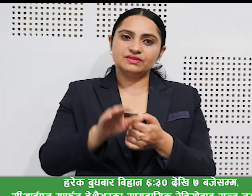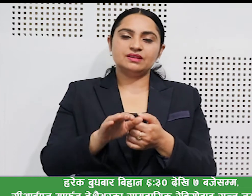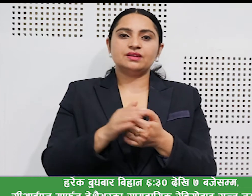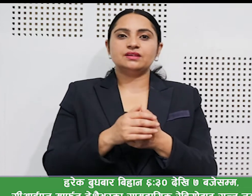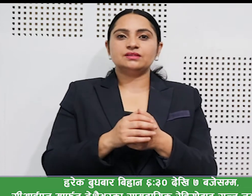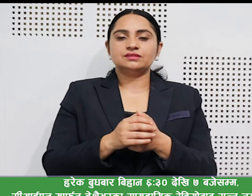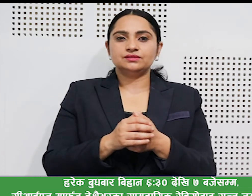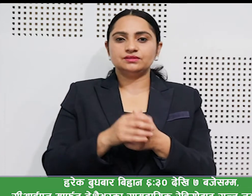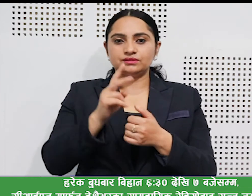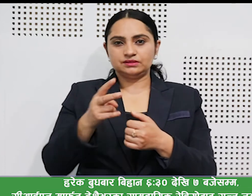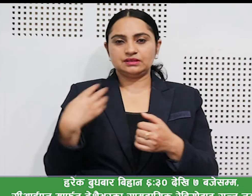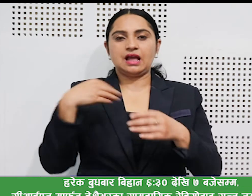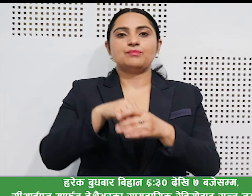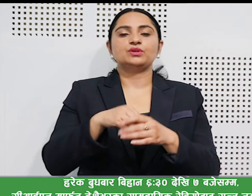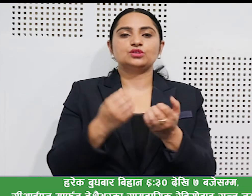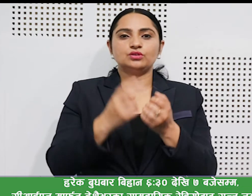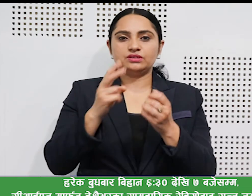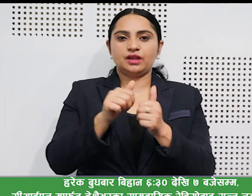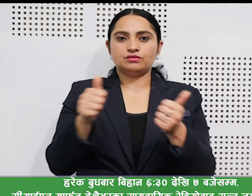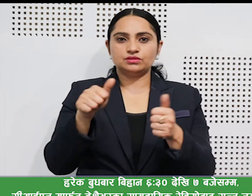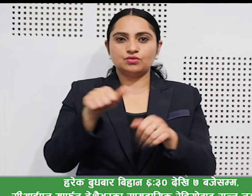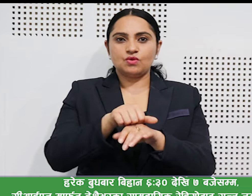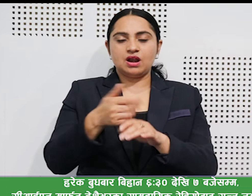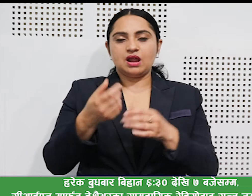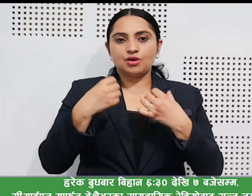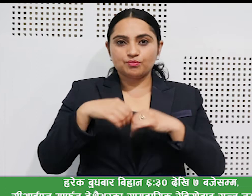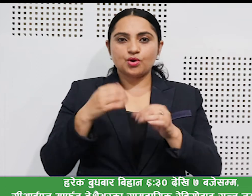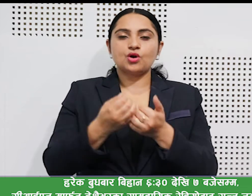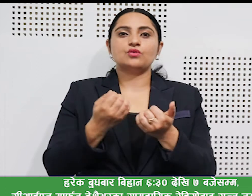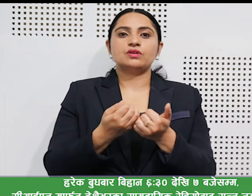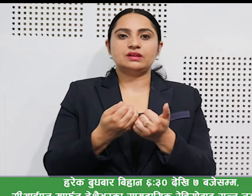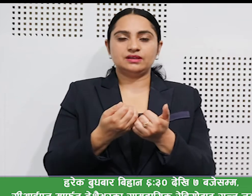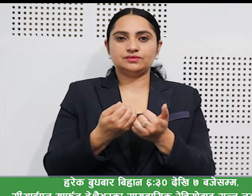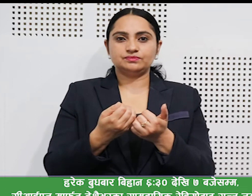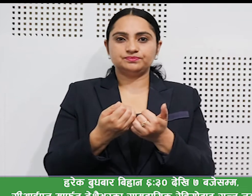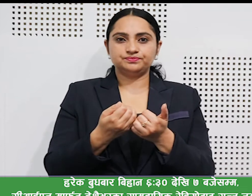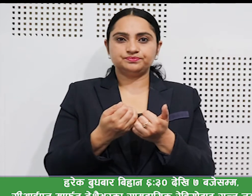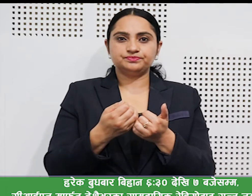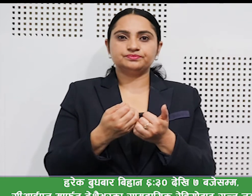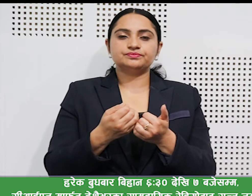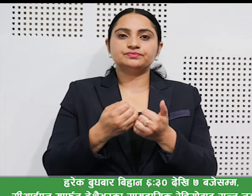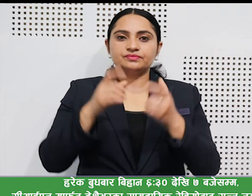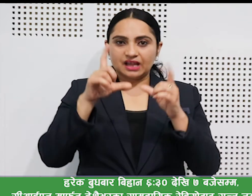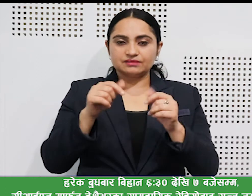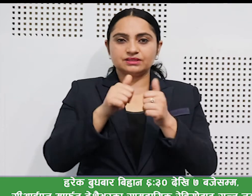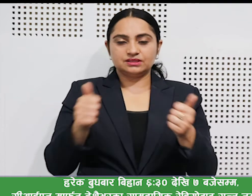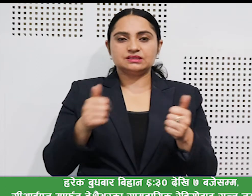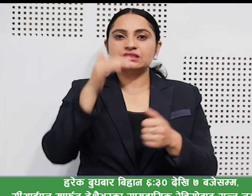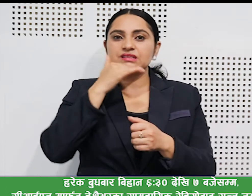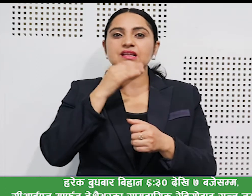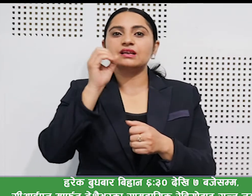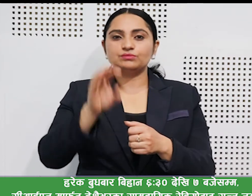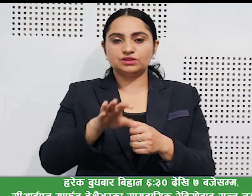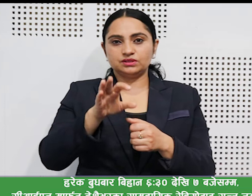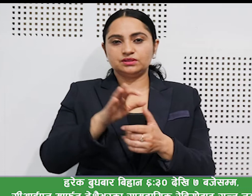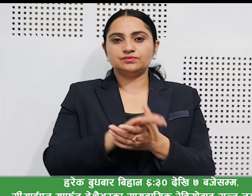सक्नुहुन्छ ब्युरोमा आबद्ध गराउने, त्यही अनुसार उहाँहरूलाई मोबिलाइज गर्ने, स्किल ट्रेनिङ, स्किल डेभलपमेन्टका ट्रेनिङहरू दिने र उहाँहरू मार्फत चाहिँ त्यो